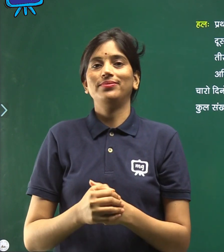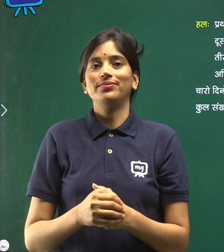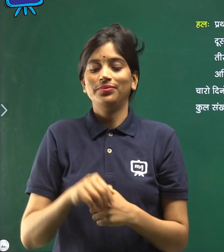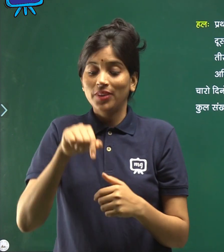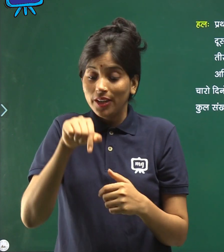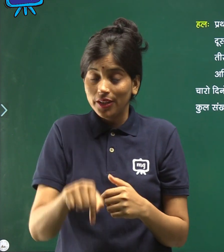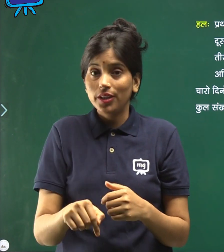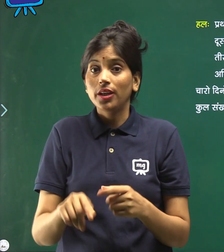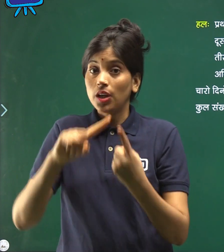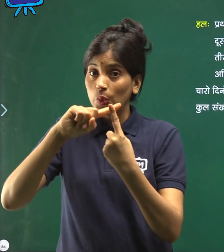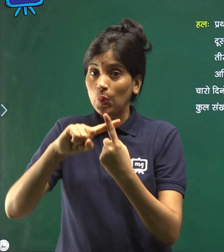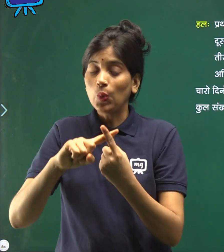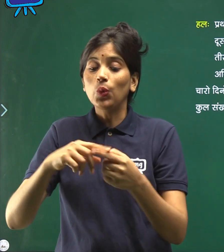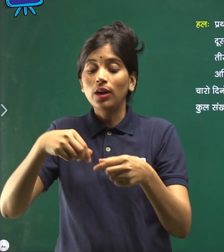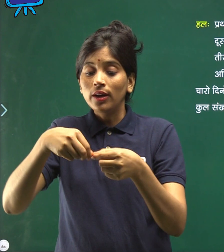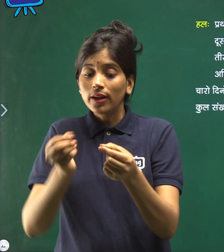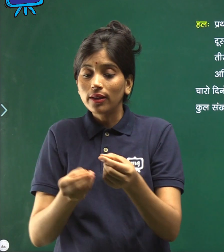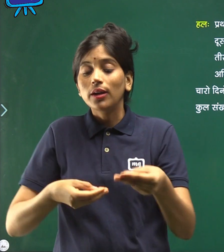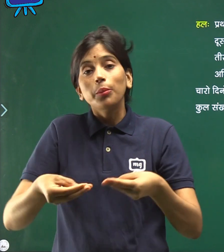ये कुल टिकट बेचे गए।